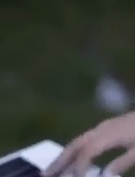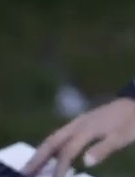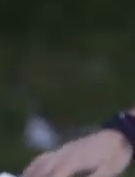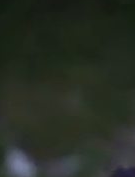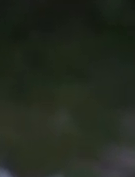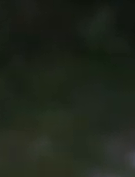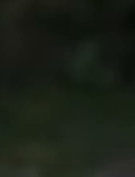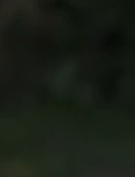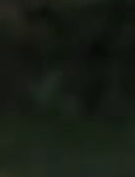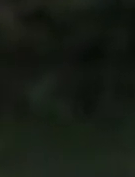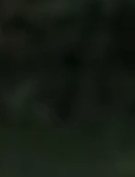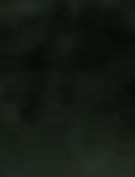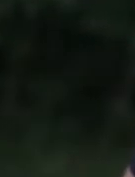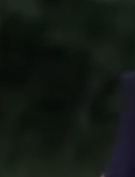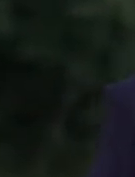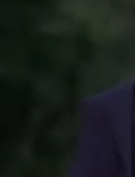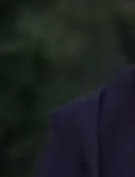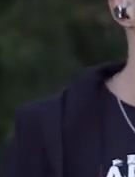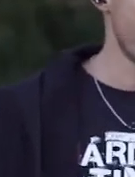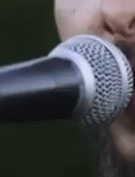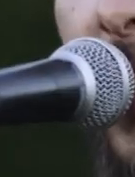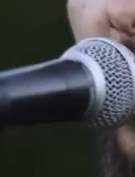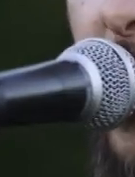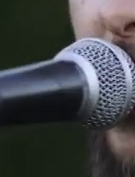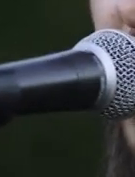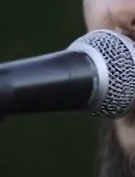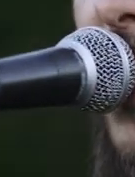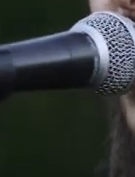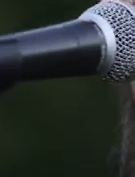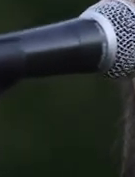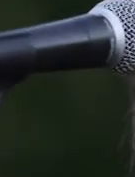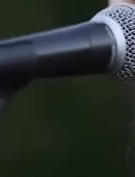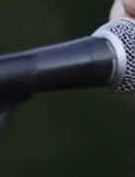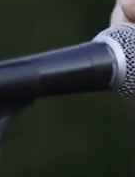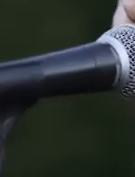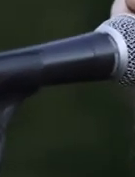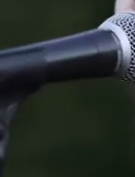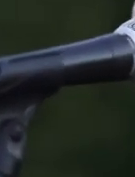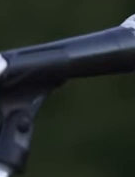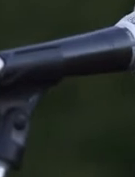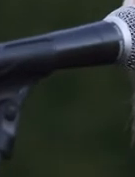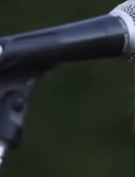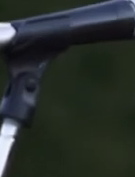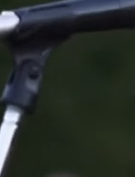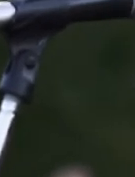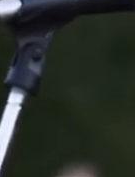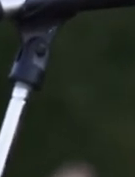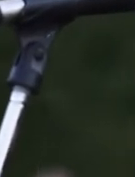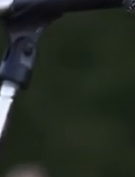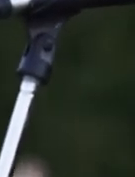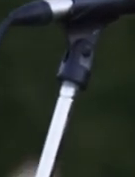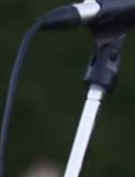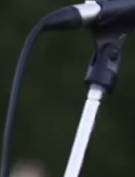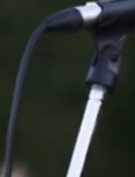vive del contatto con il pubblico in ogni concerto in ogni occasione in cui fa la musica ma volevo mangiare anche un po